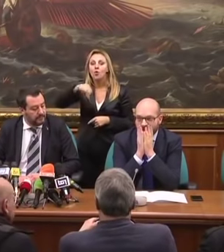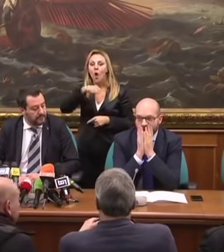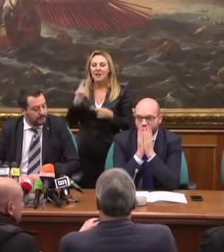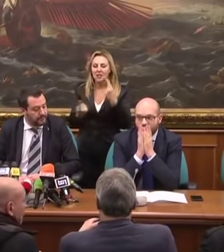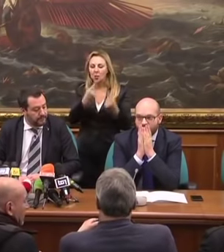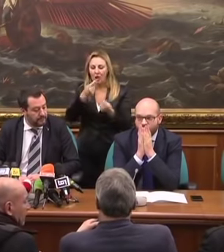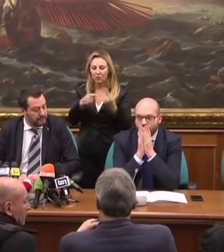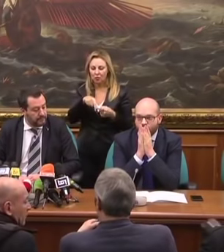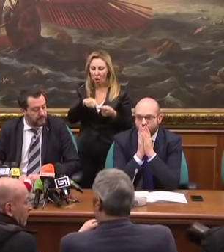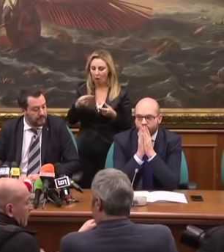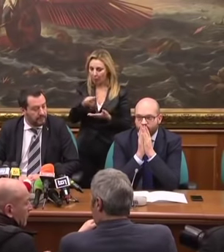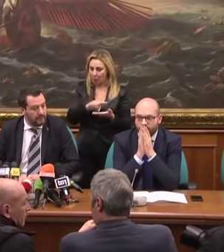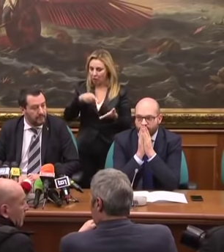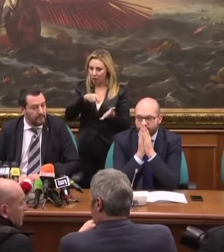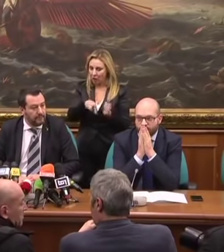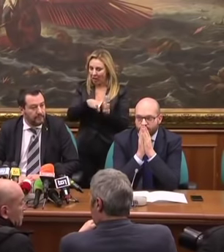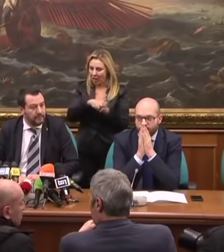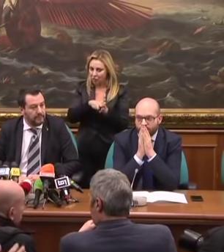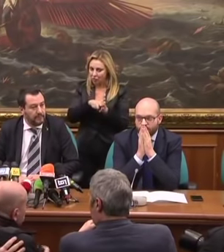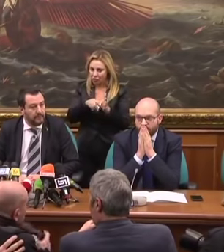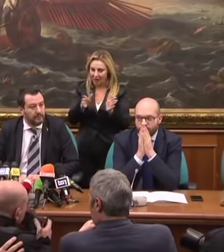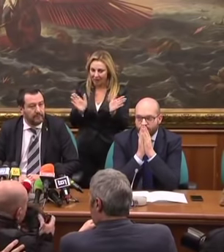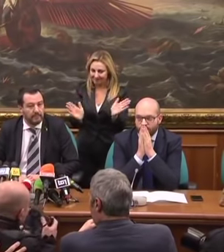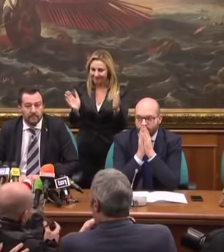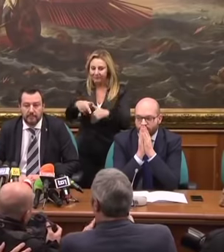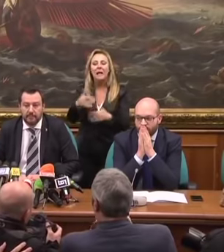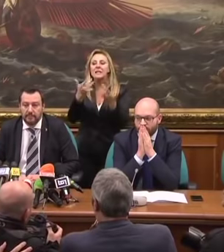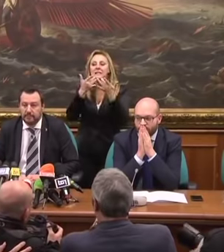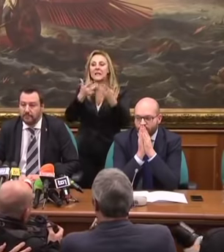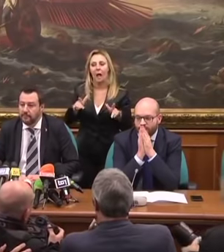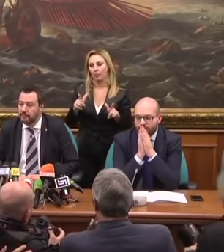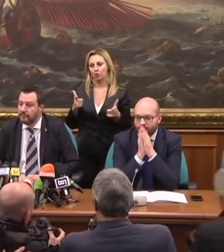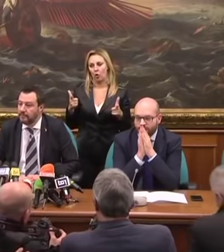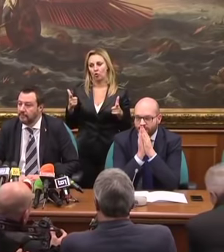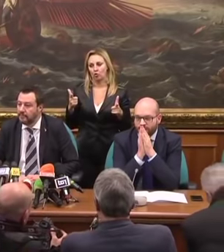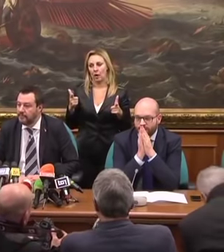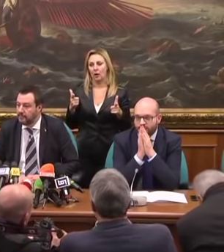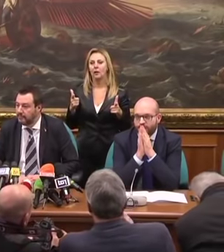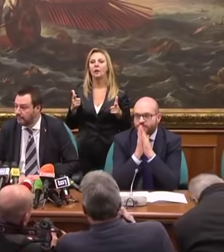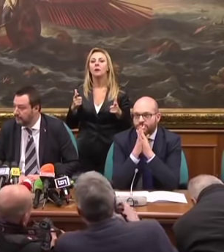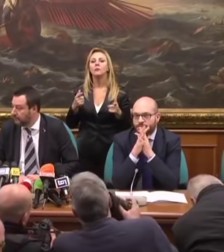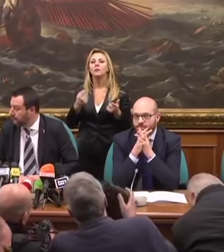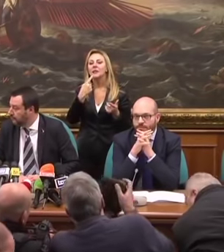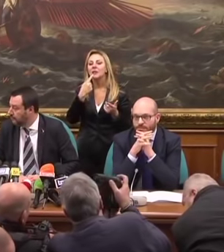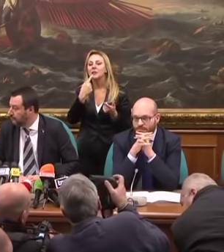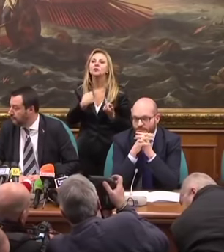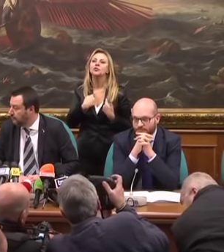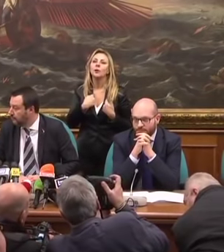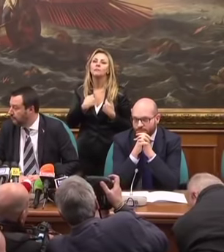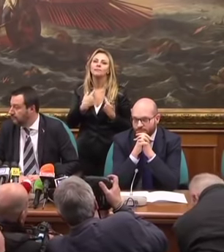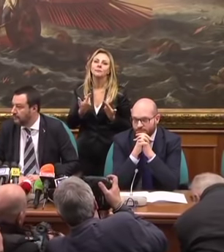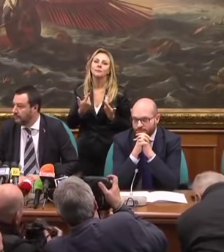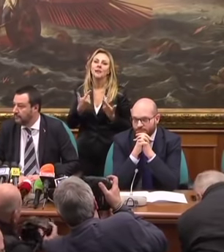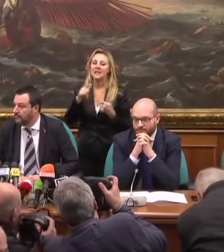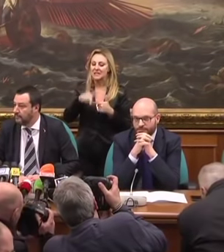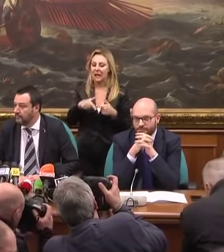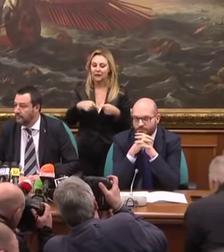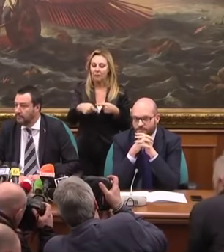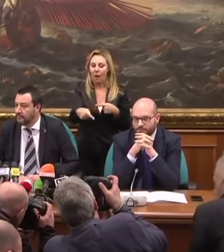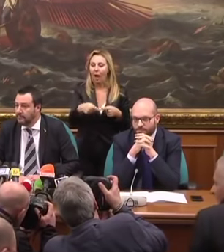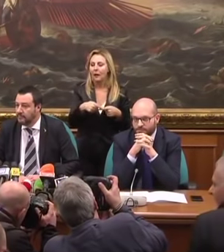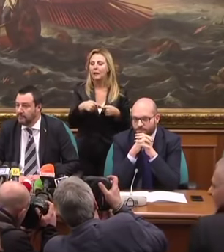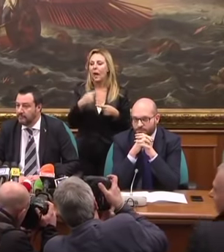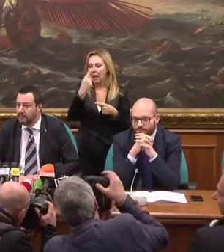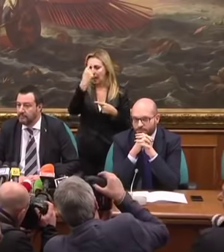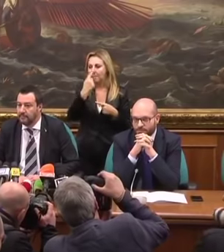proporre questo progetto di legge non è semplicissimo. La cronaca ci restituisce solo nelle ultime settimane le